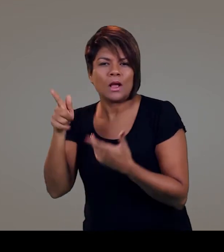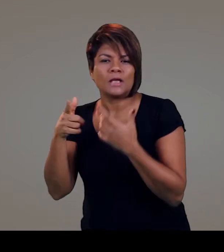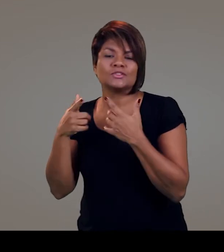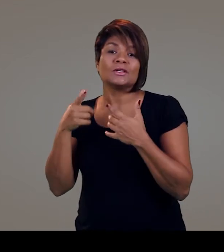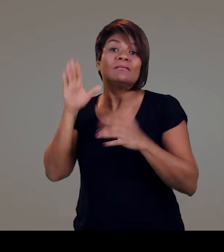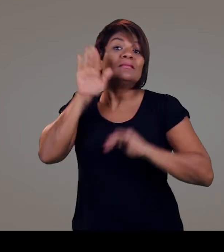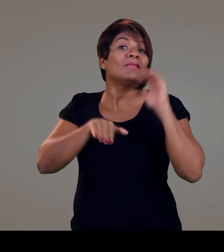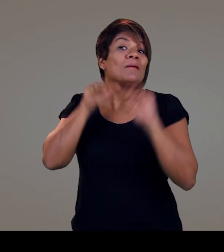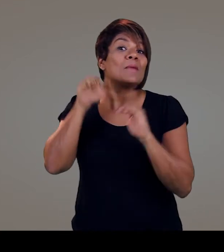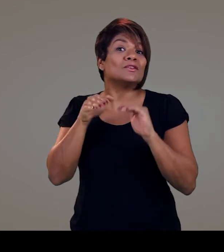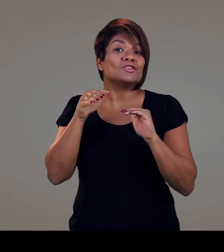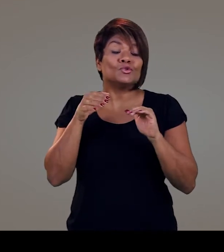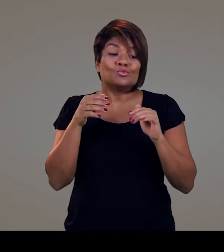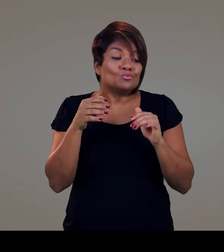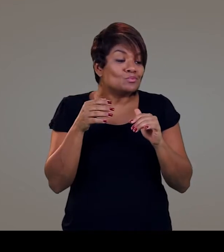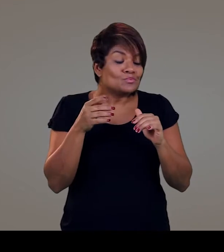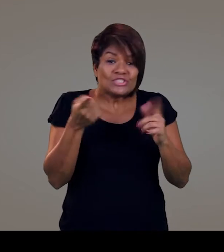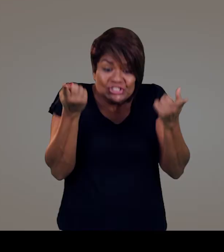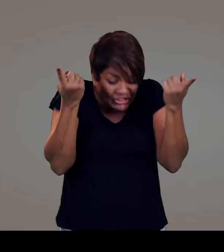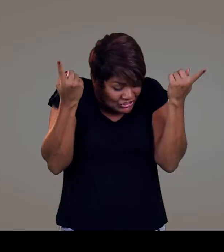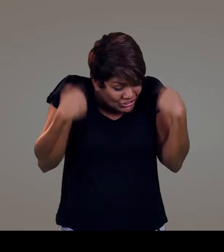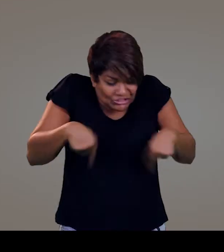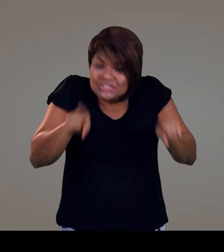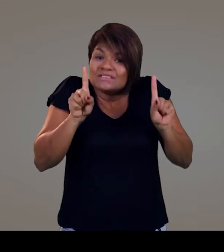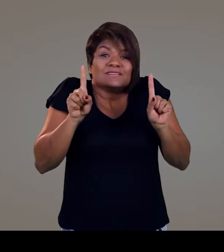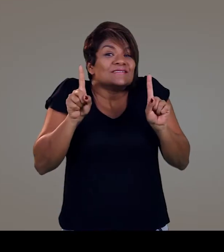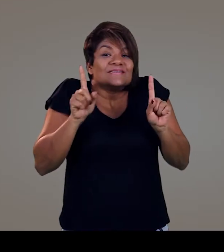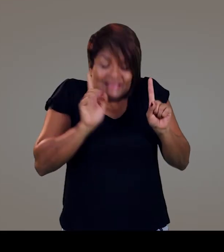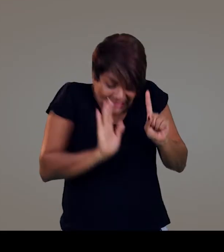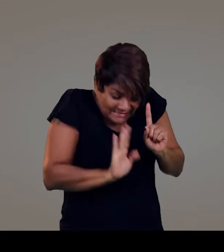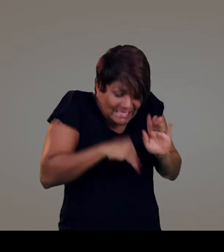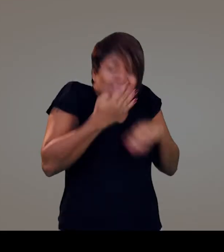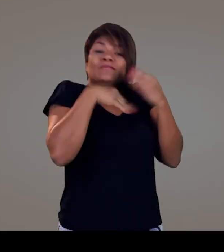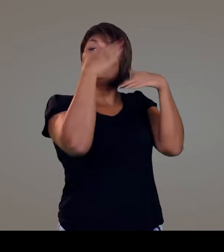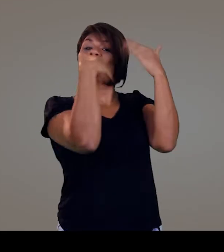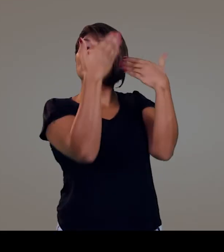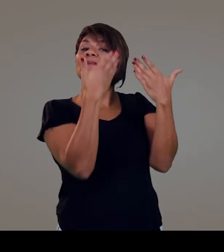desenvolvimento geral, né? Do desenvolvimento da criança,